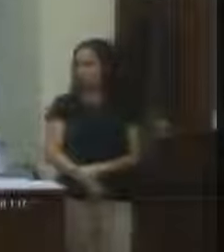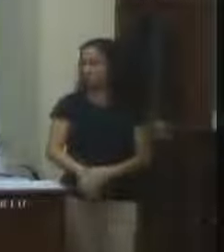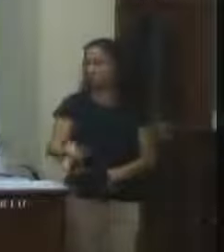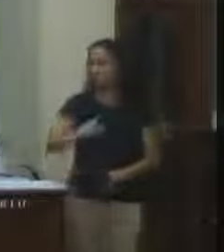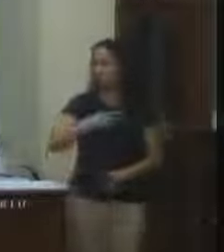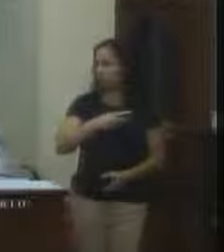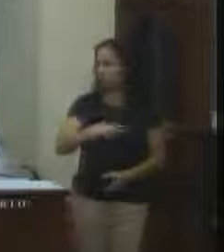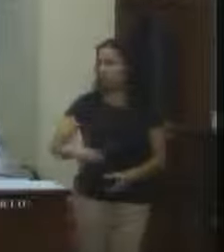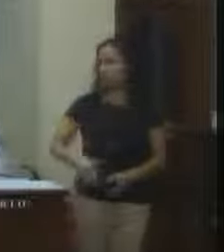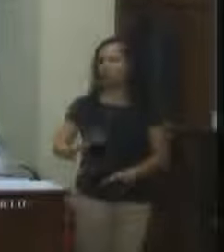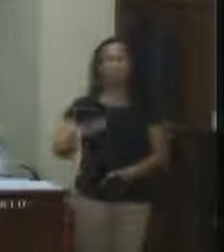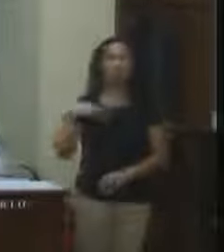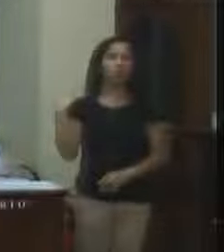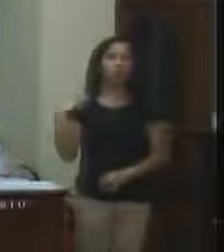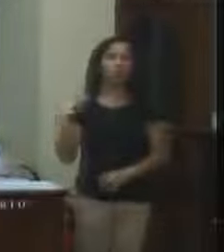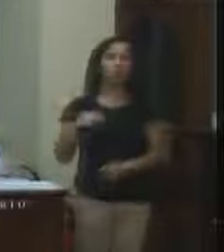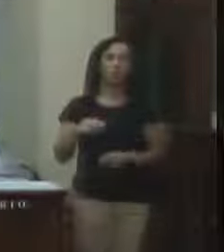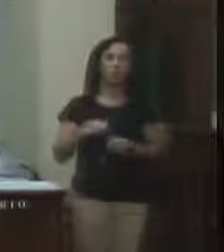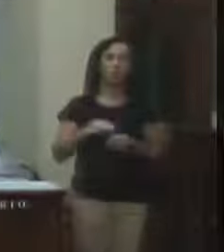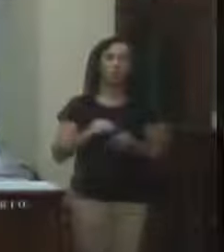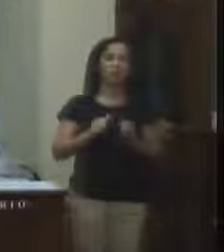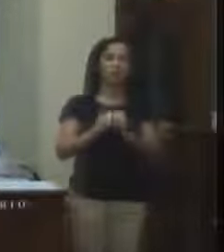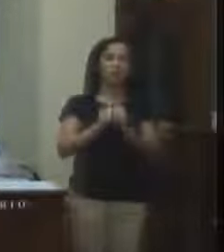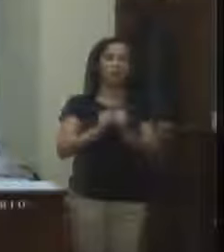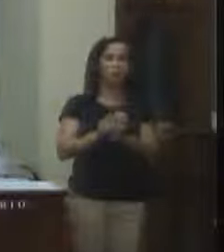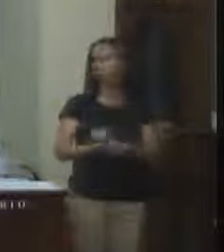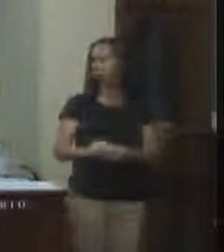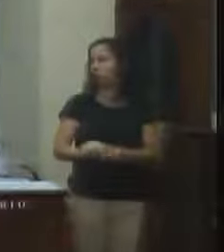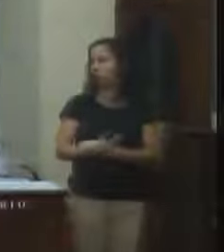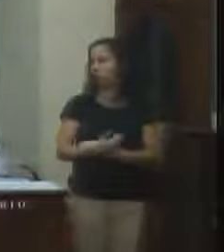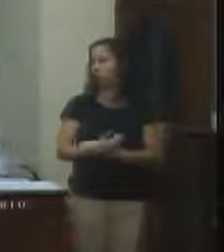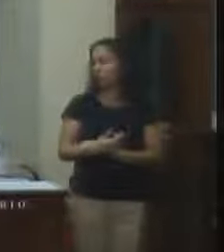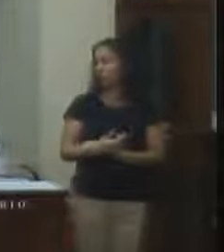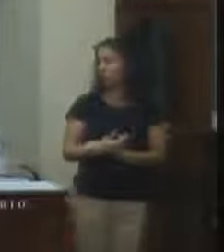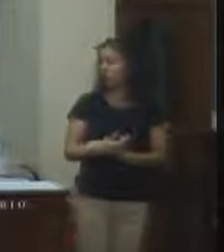presidente, mas como um vereador membro da casa. Eu